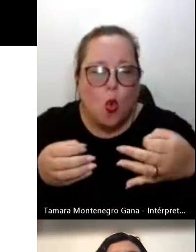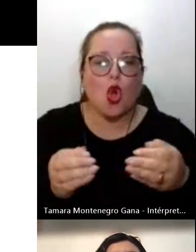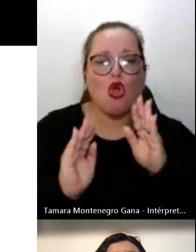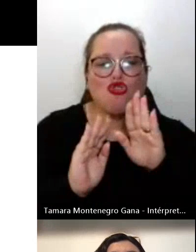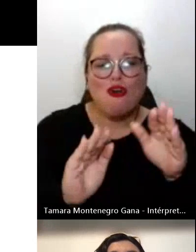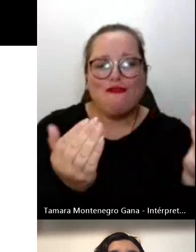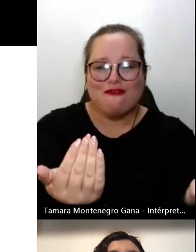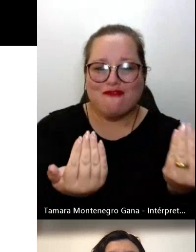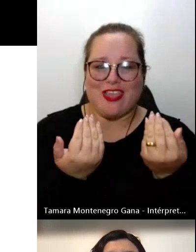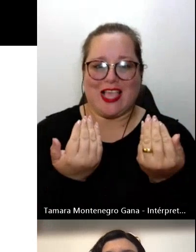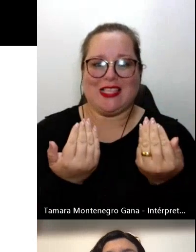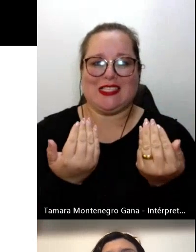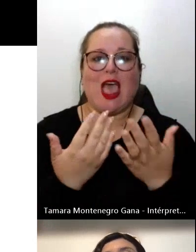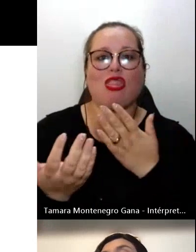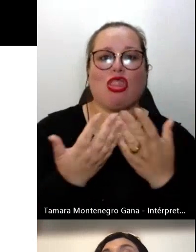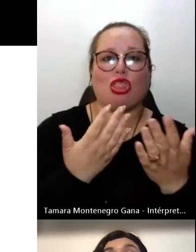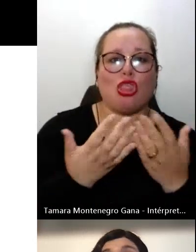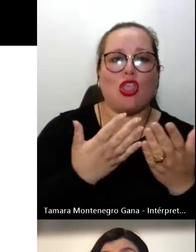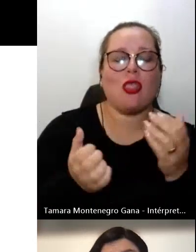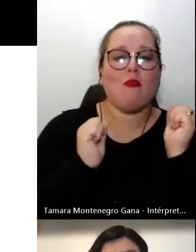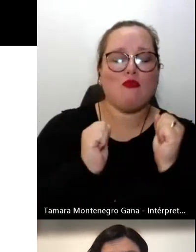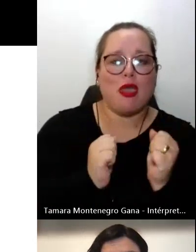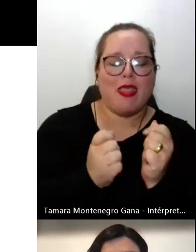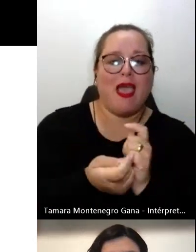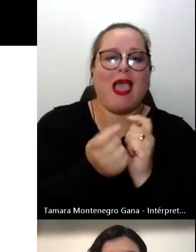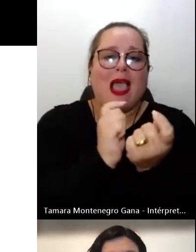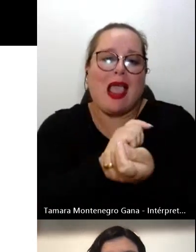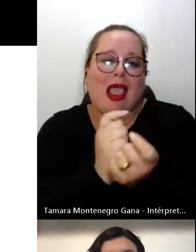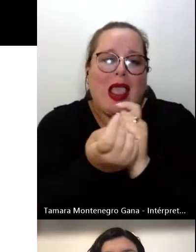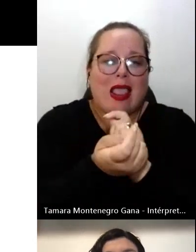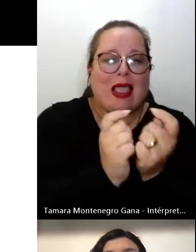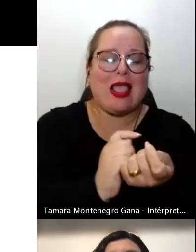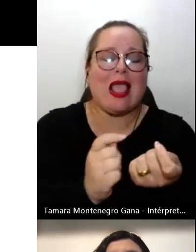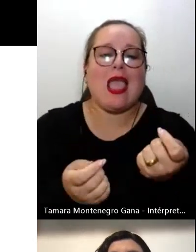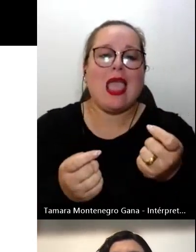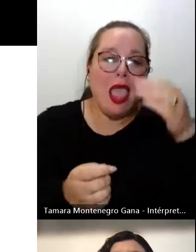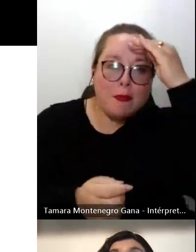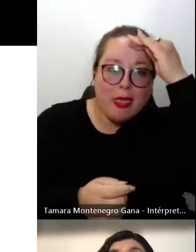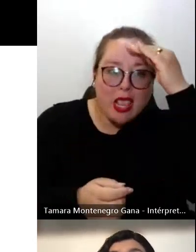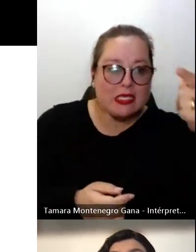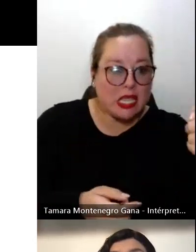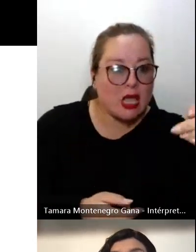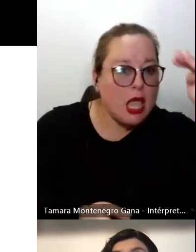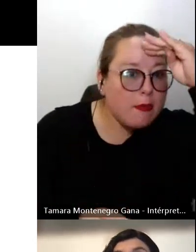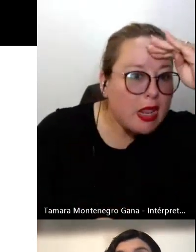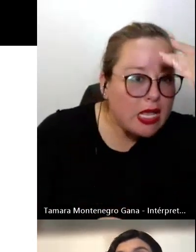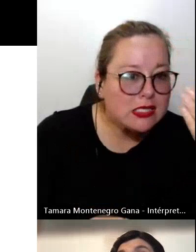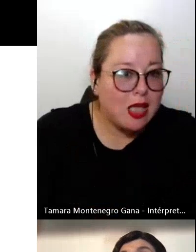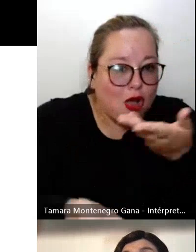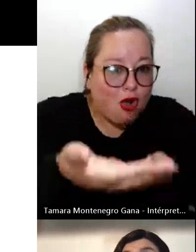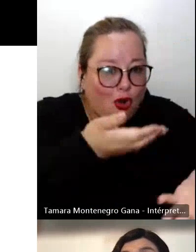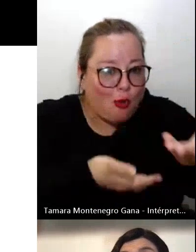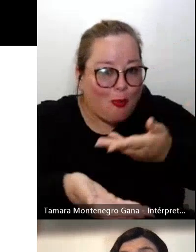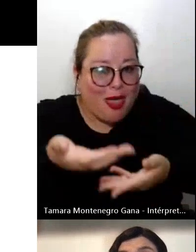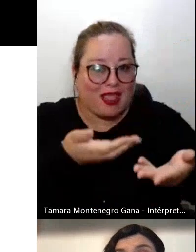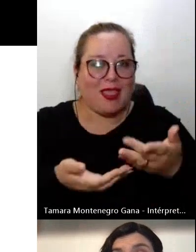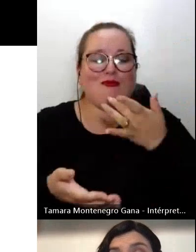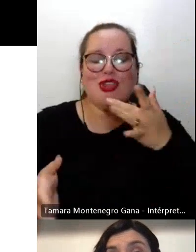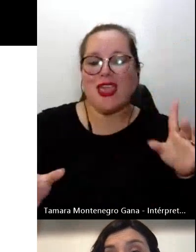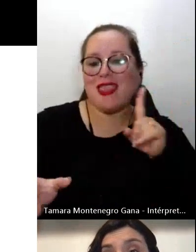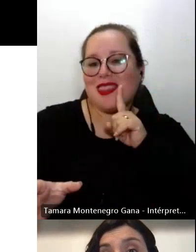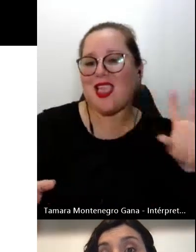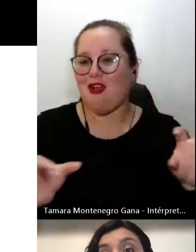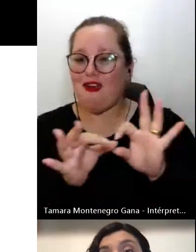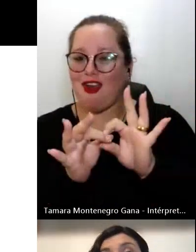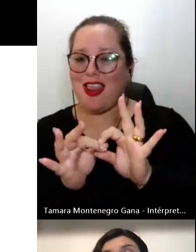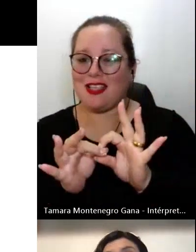que pueden dialogar e intercambiar experiencias, ¿sí? Y que se da también por esta conexión del